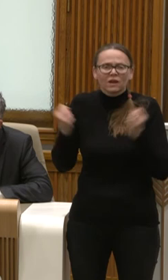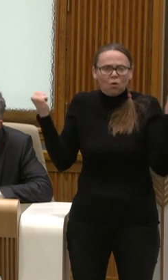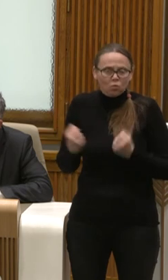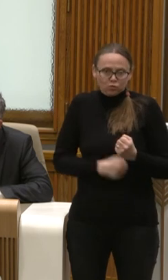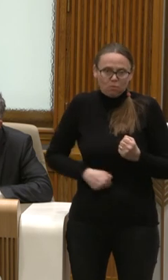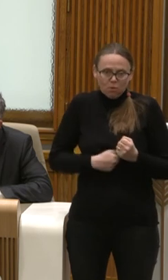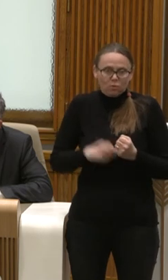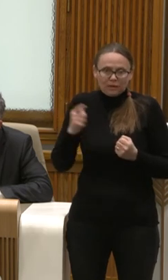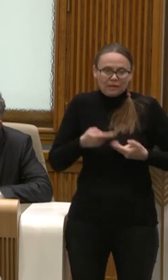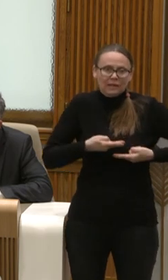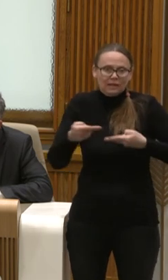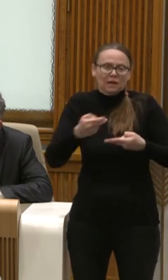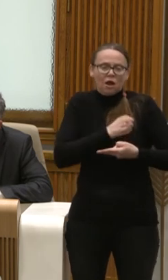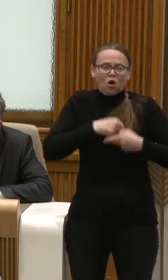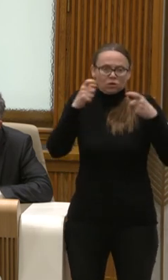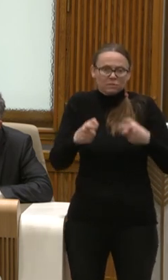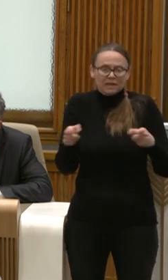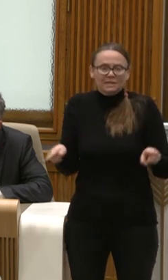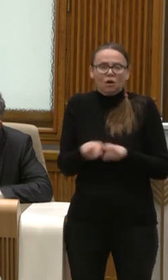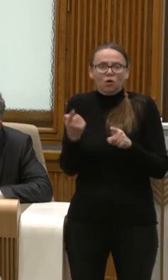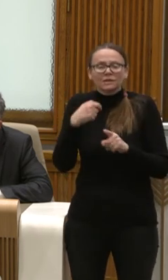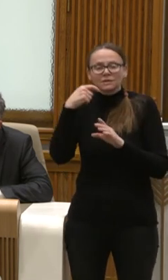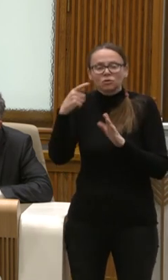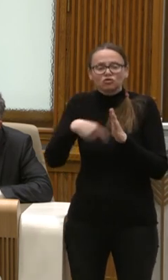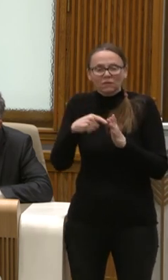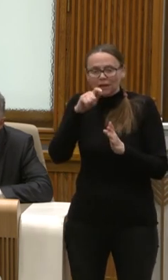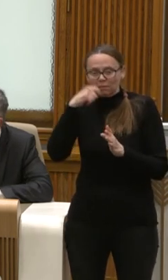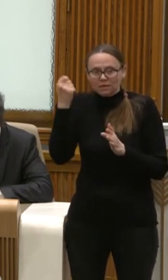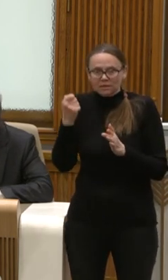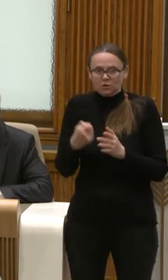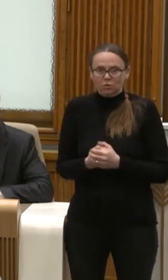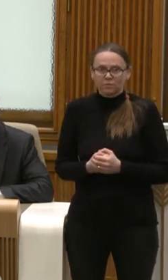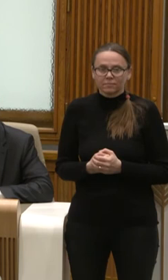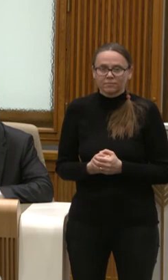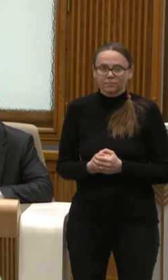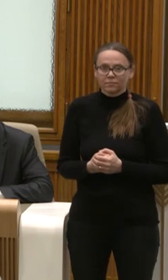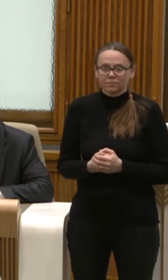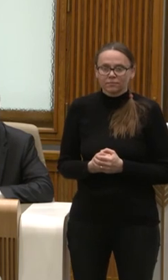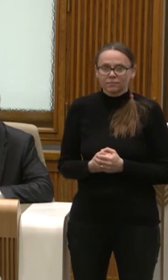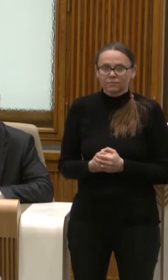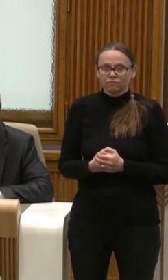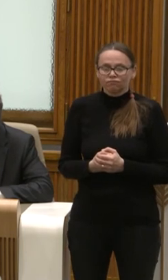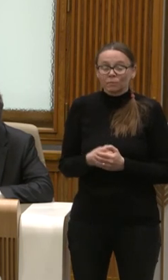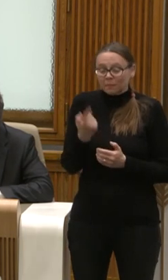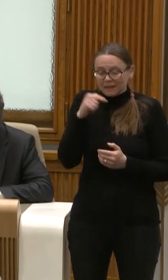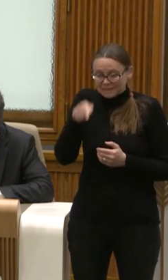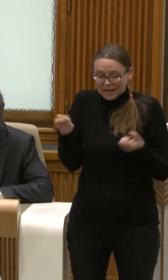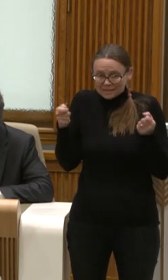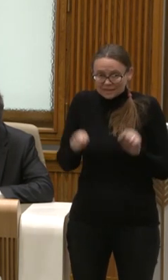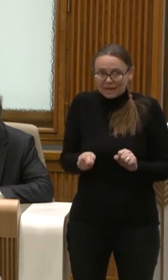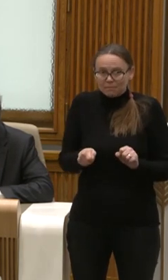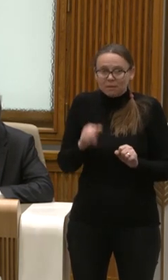hudobolnih in hospitaliziranih kot iz števila brisov. Se pravi, iz tega sklepam,